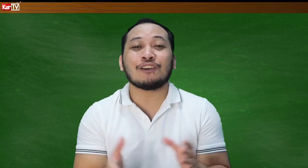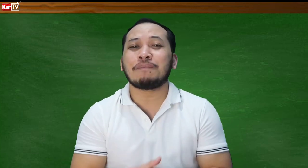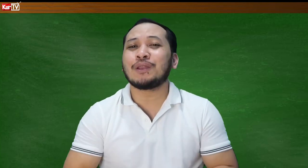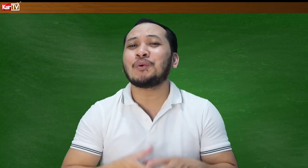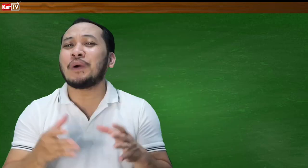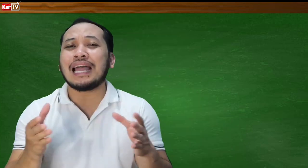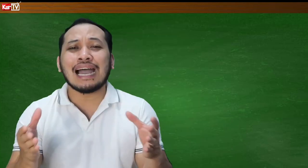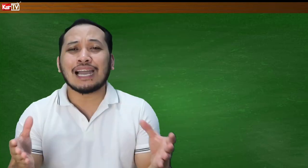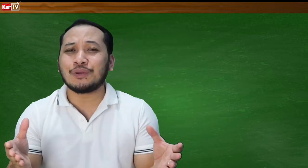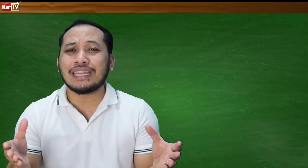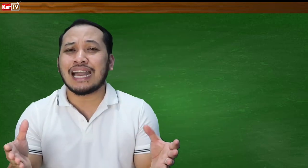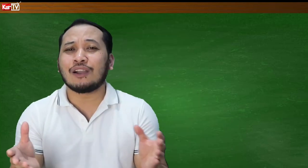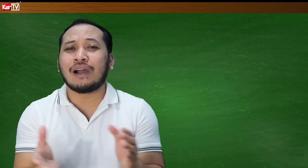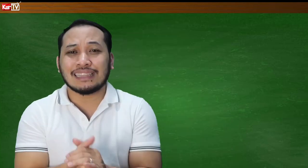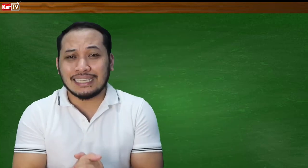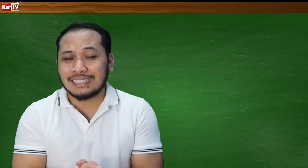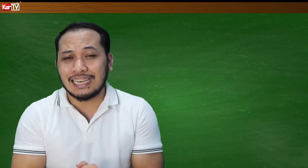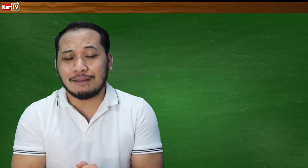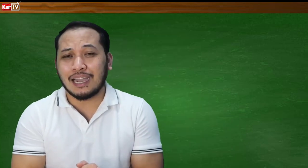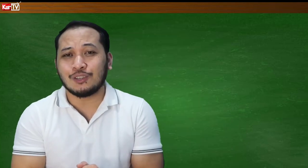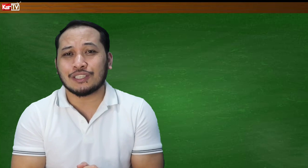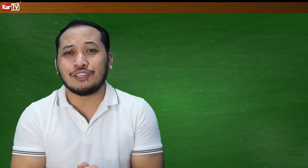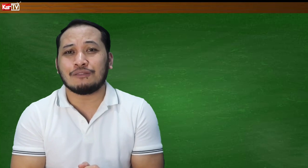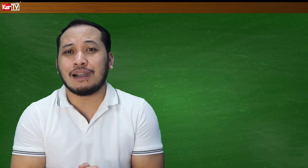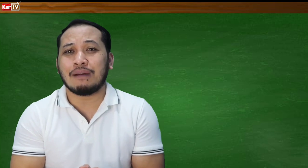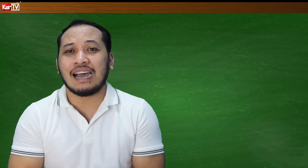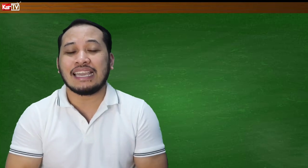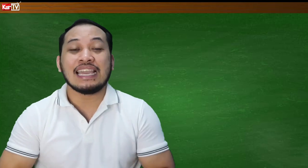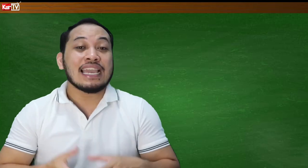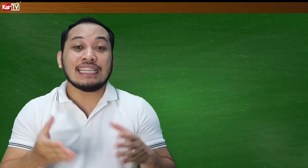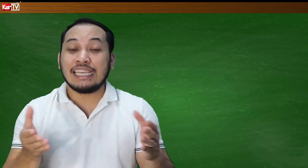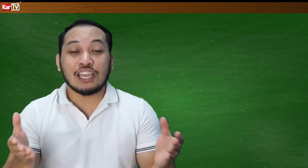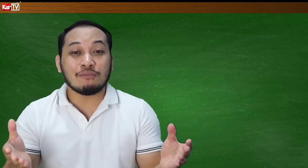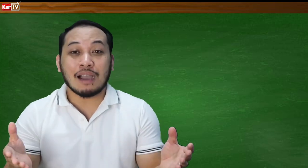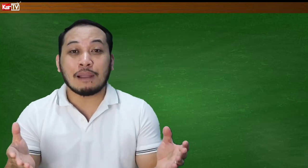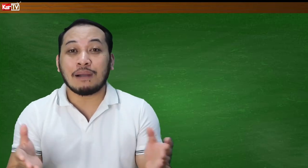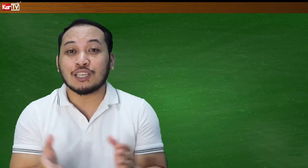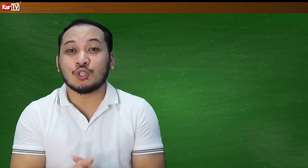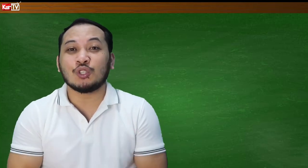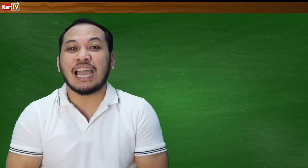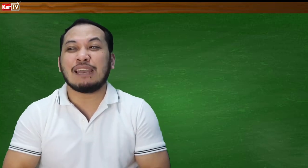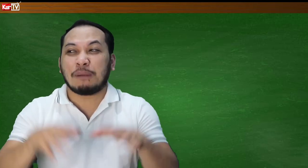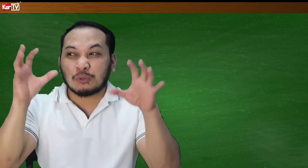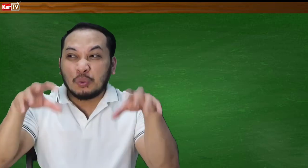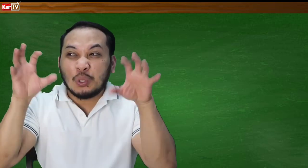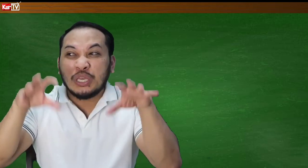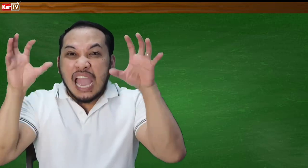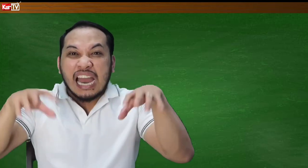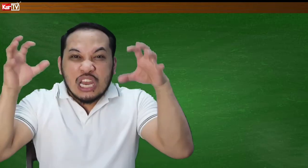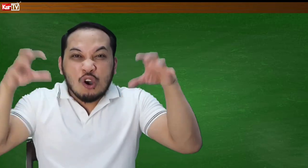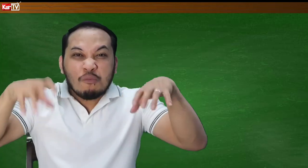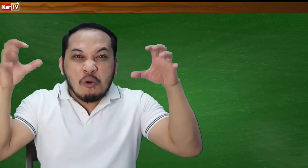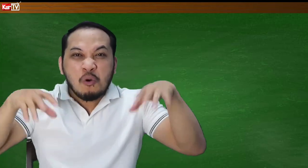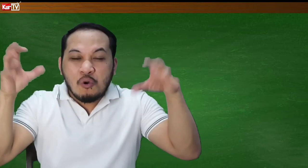Pero kung wala nga kayong ginagawa at nandyan lamang kayo sa inyong mga bahay, hindi kayo makapagbakasyon dahil patuloy na